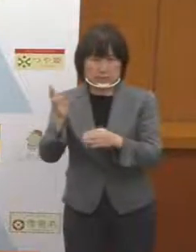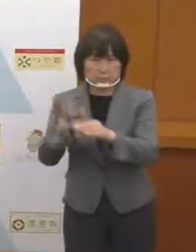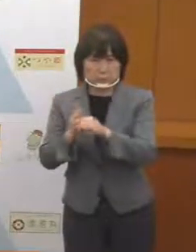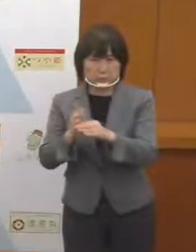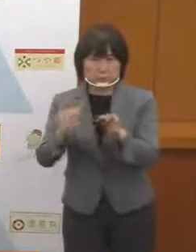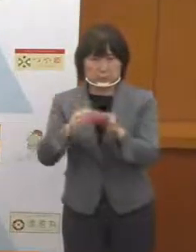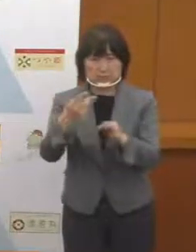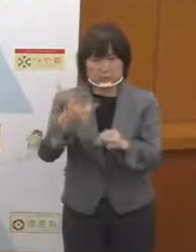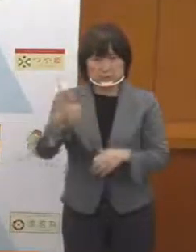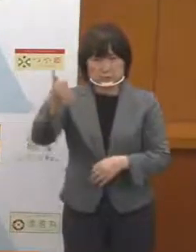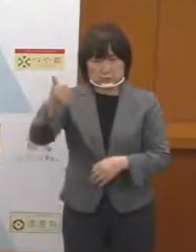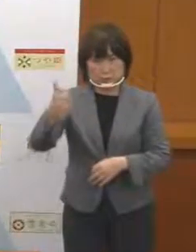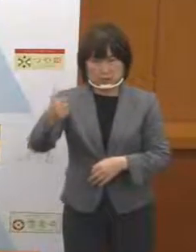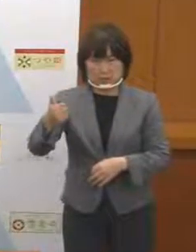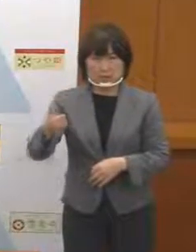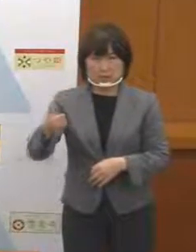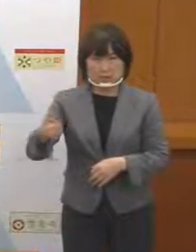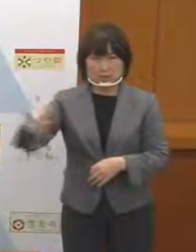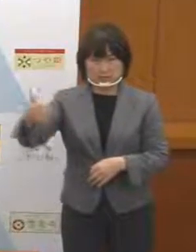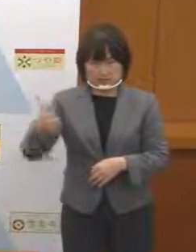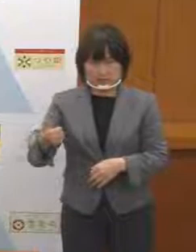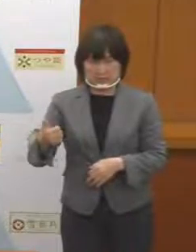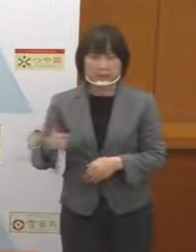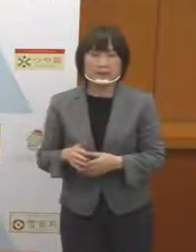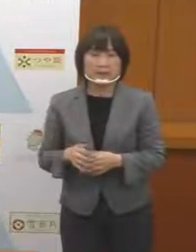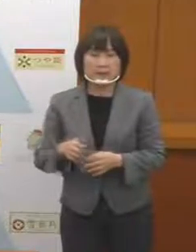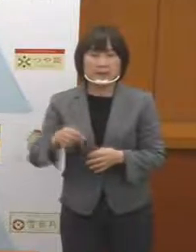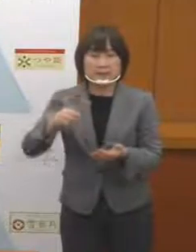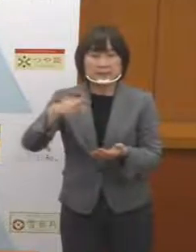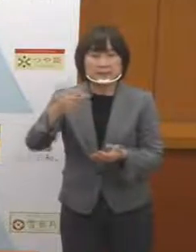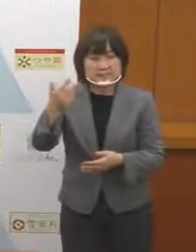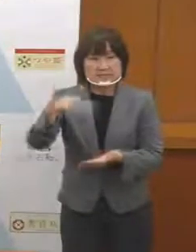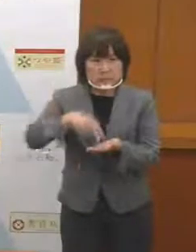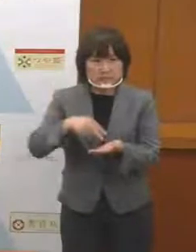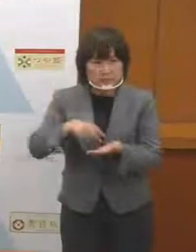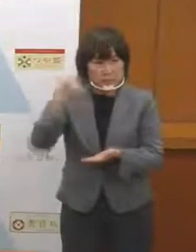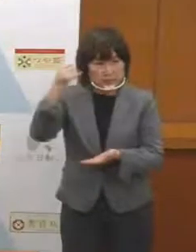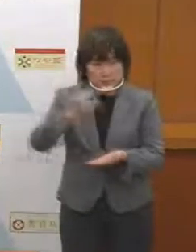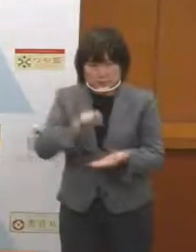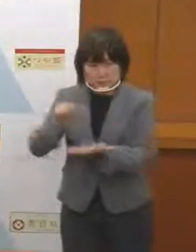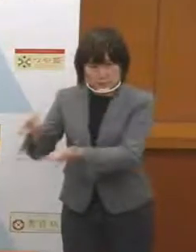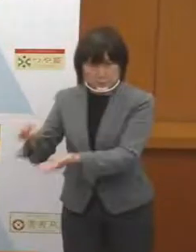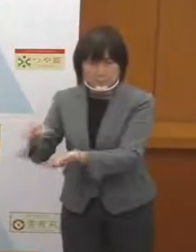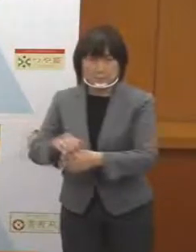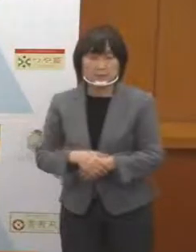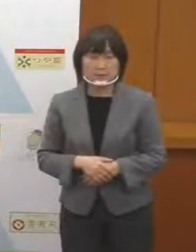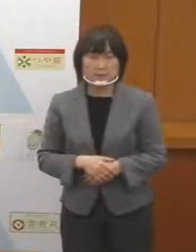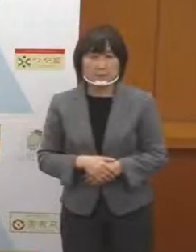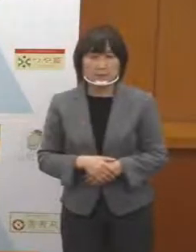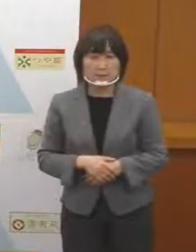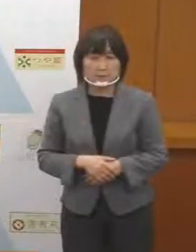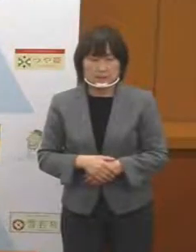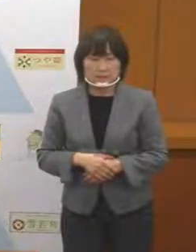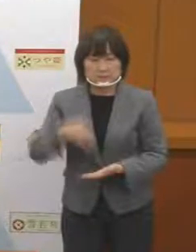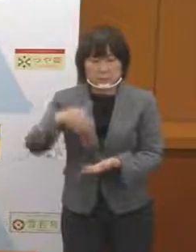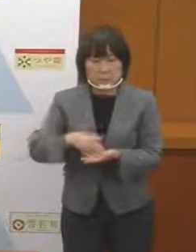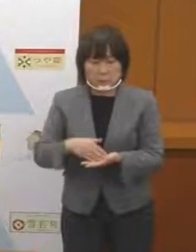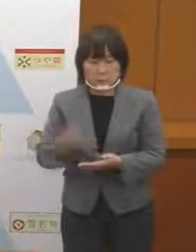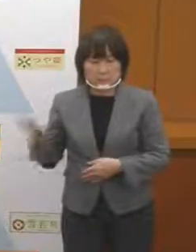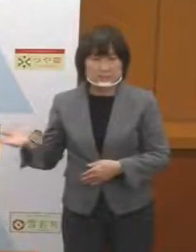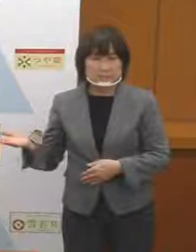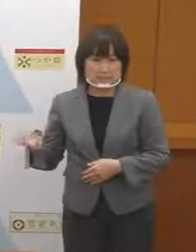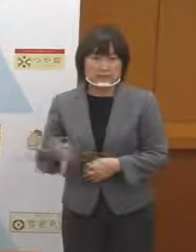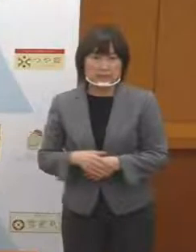がですねあの知事にあの山形市としての意見を述べられましたそのさやの最後知事がですね